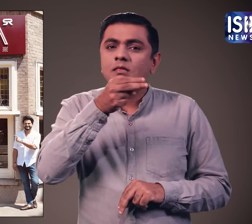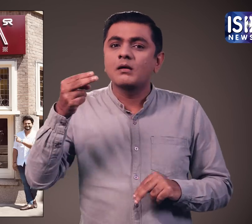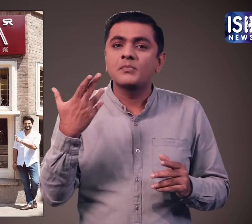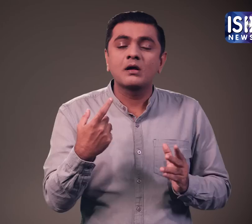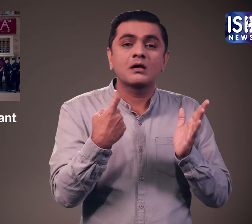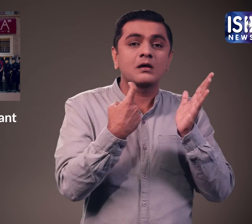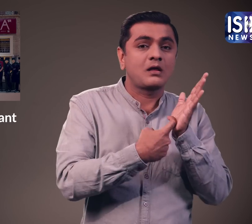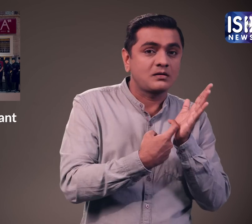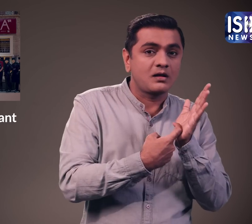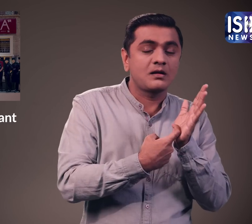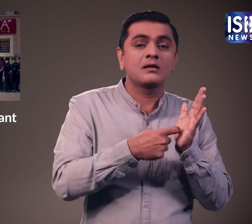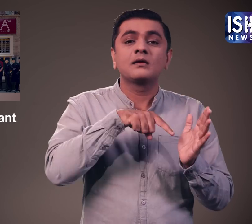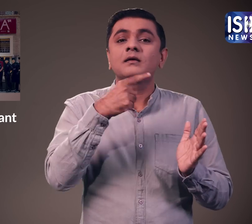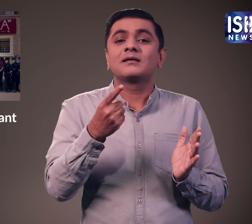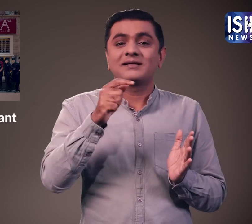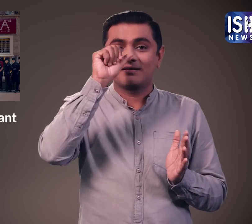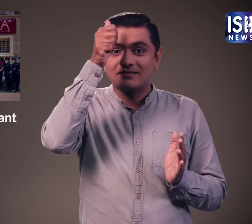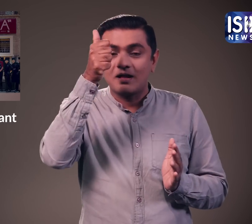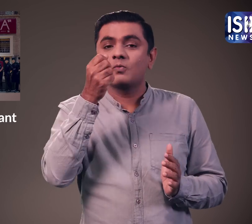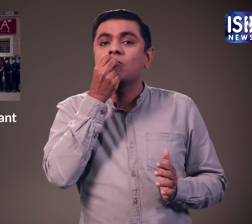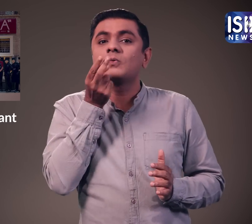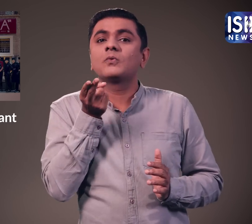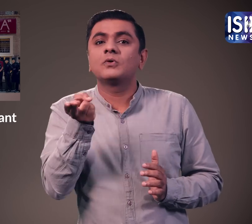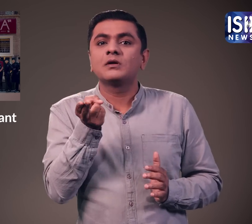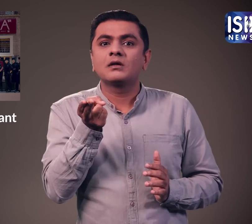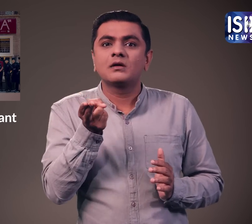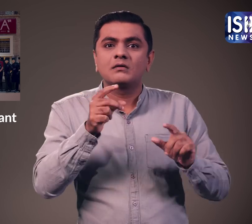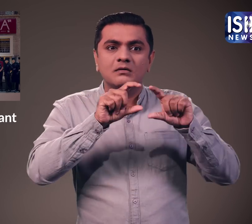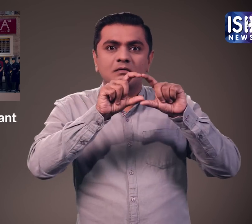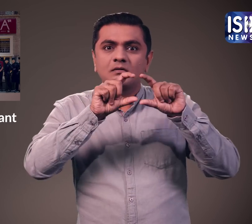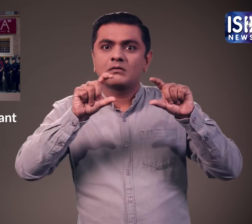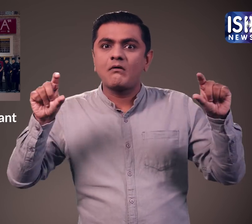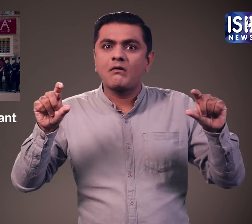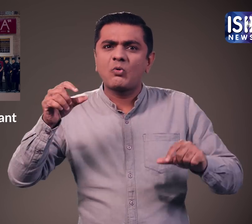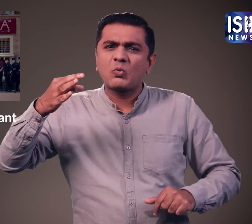उन्होंने अपने नए रेस्टरॉन का नाम राहिना इंडिन रेस्टरॉन रखा